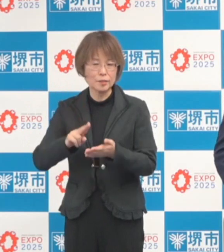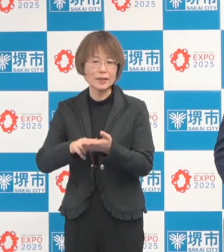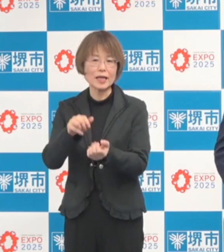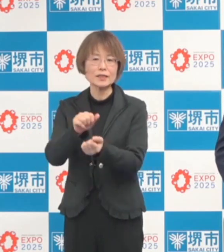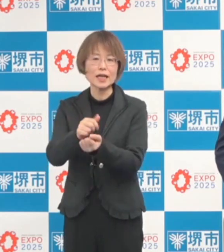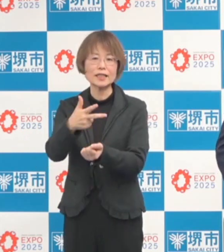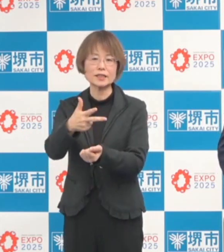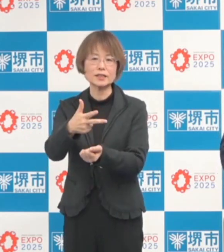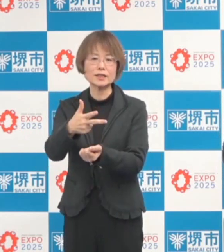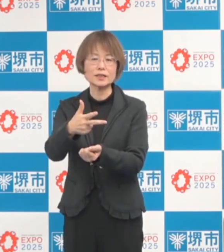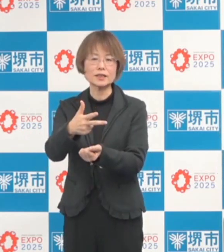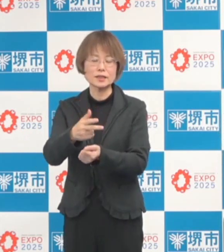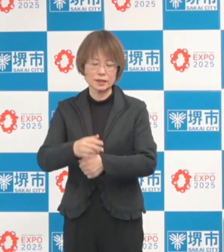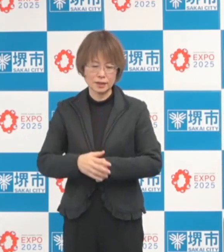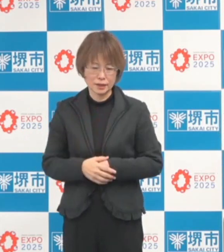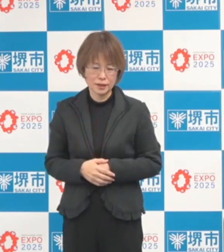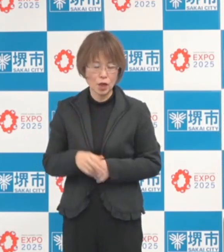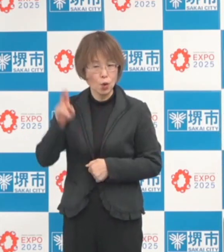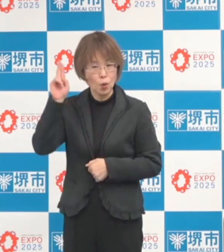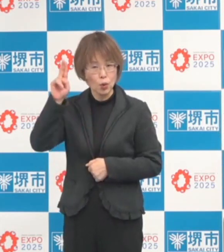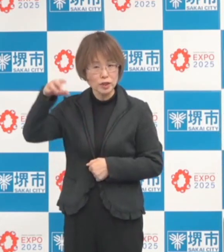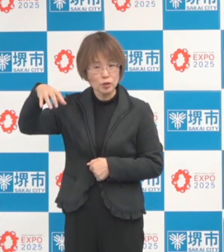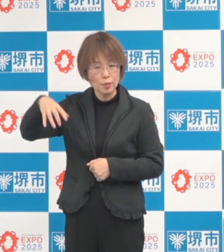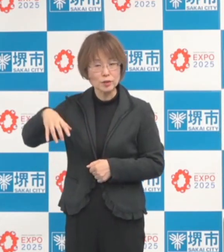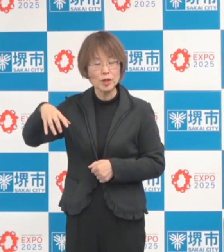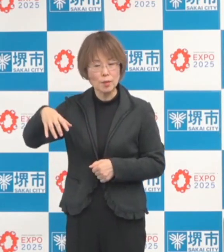でした。ですので、大阪においても